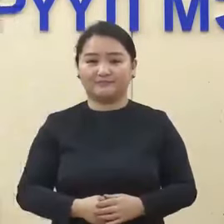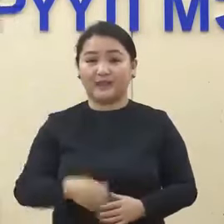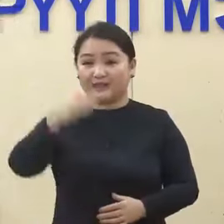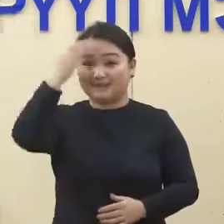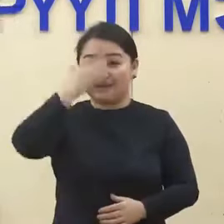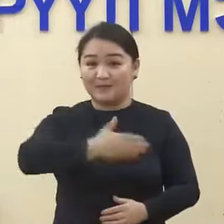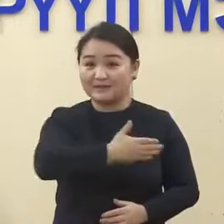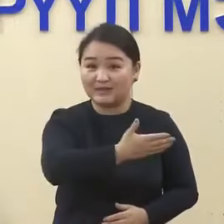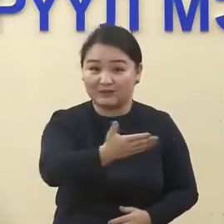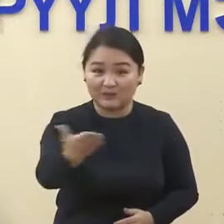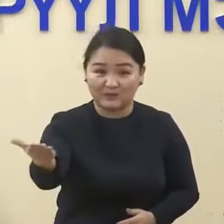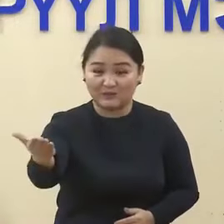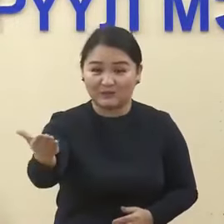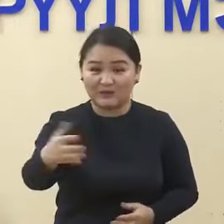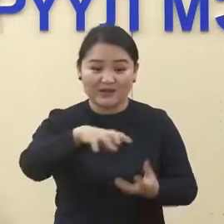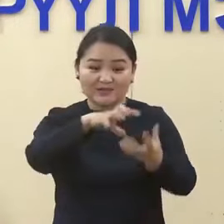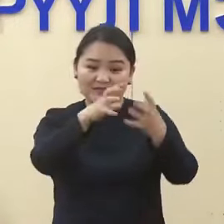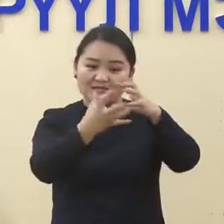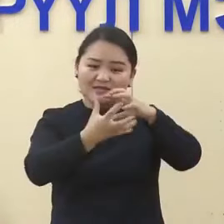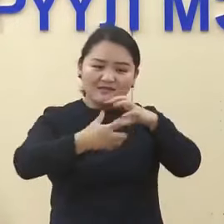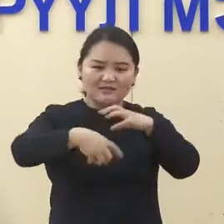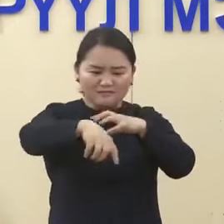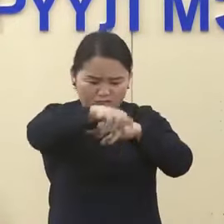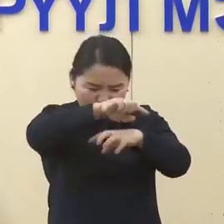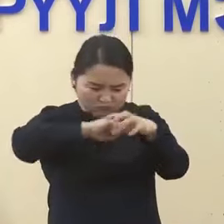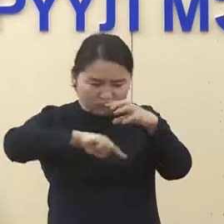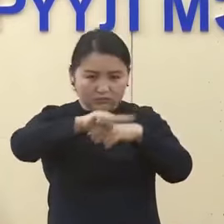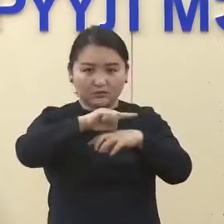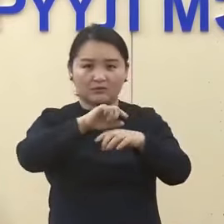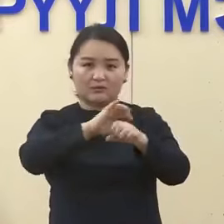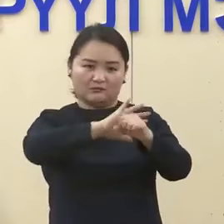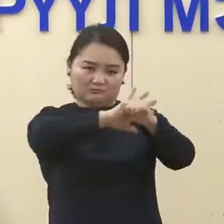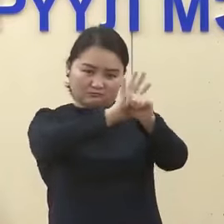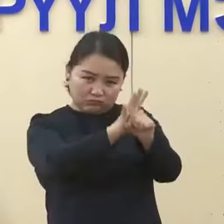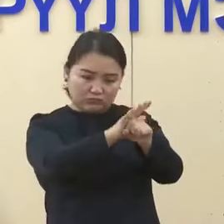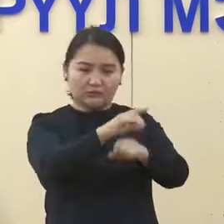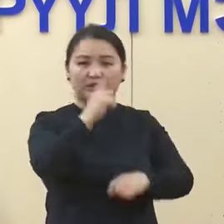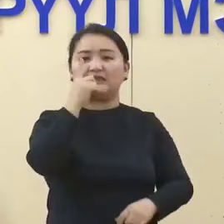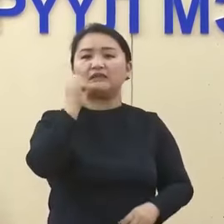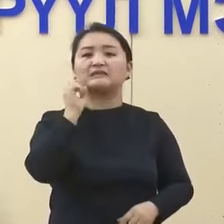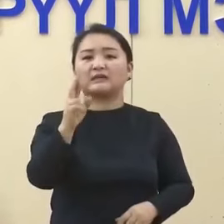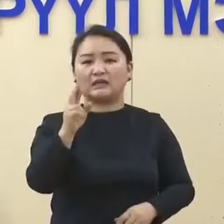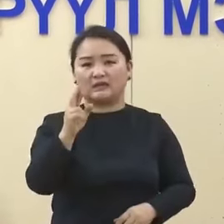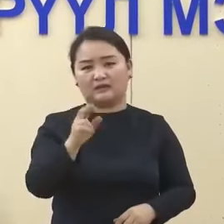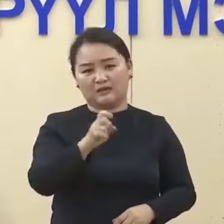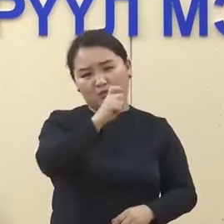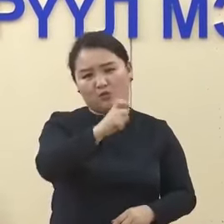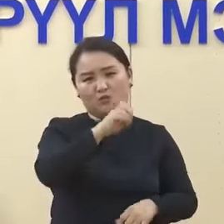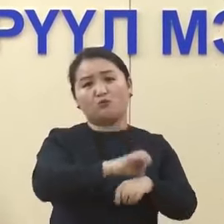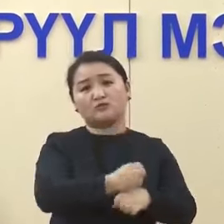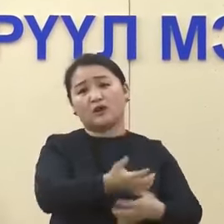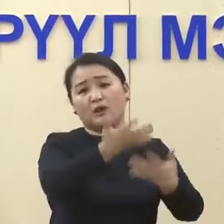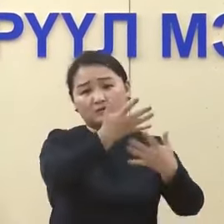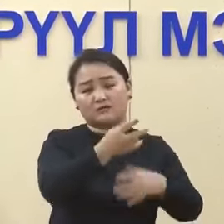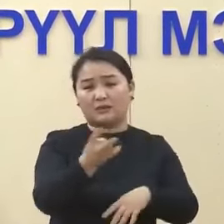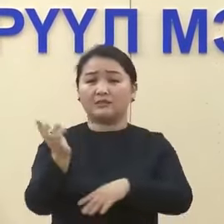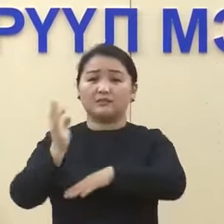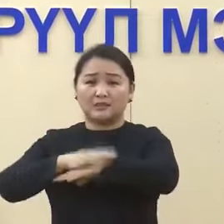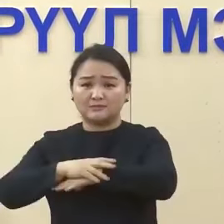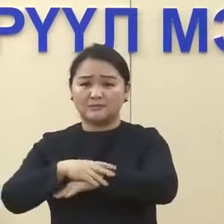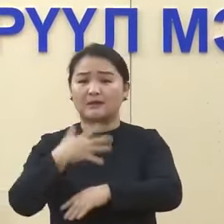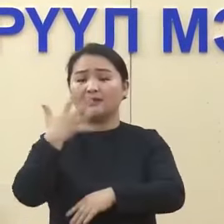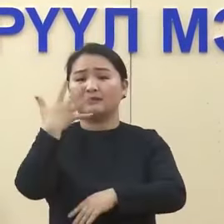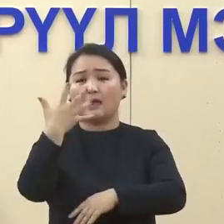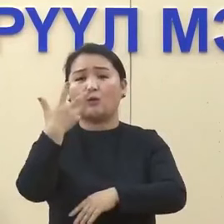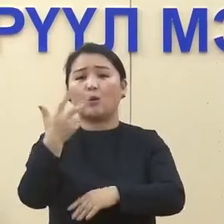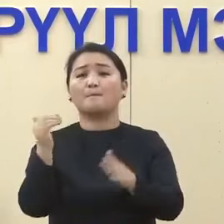За сайн байна уу. За дэлхийн хэмжээнд COVID-19 халдварын тохиолдол 1 сая гаруй төрж нас барсан хүмүүсийн тоо